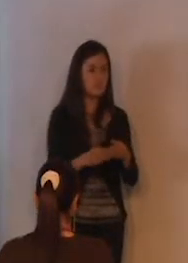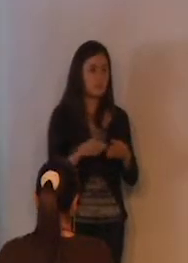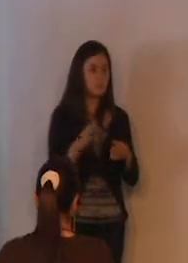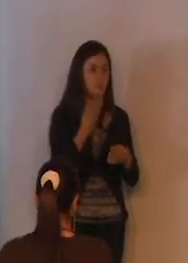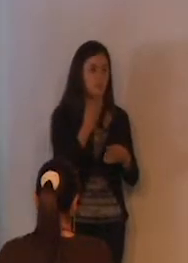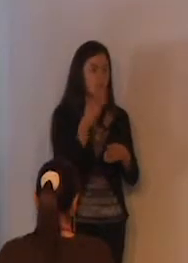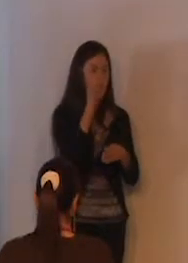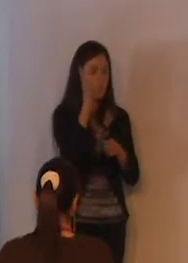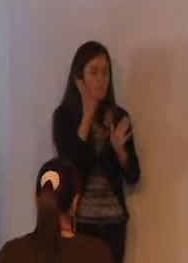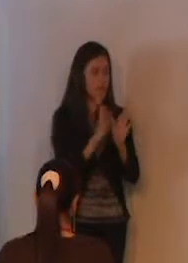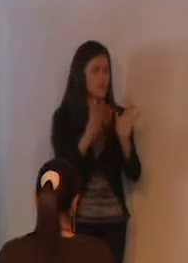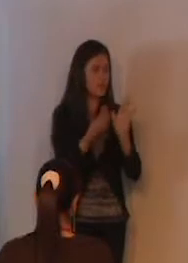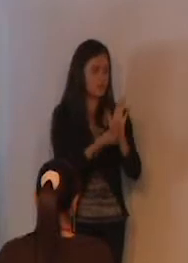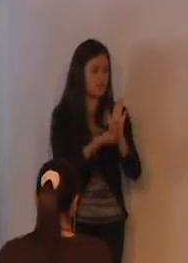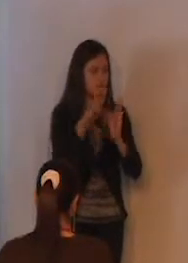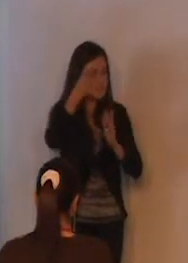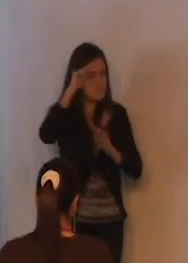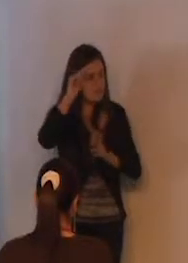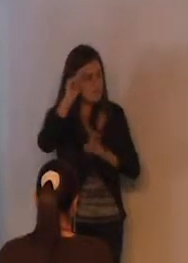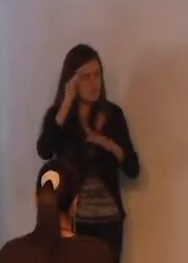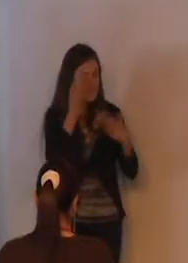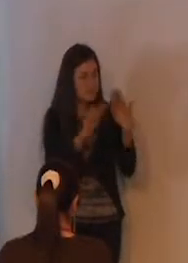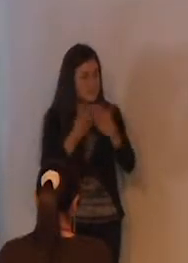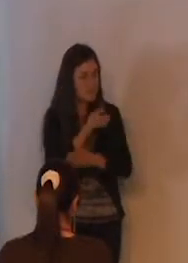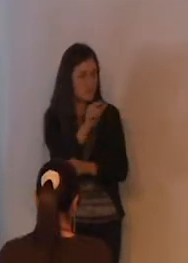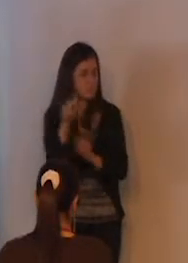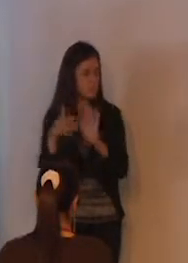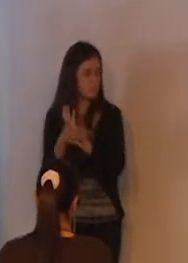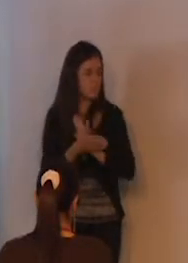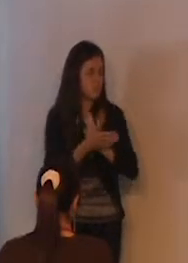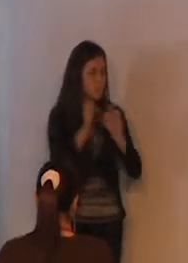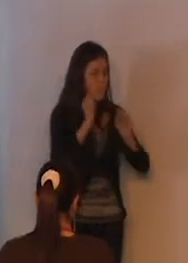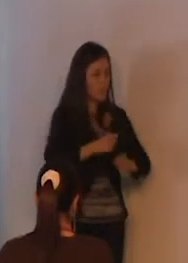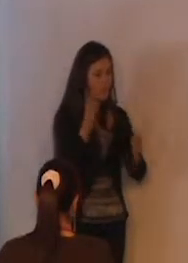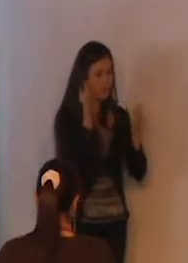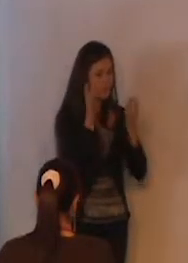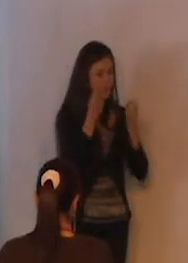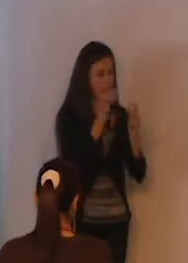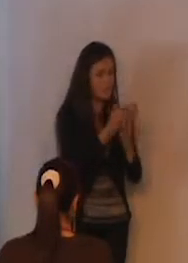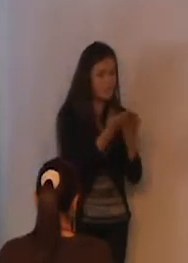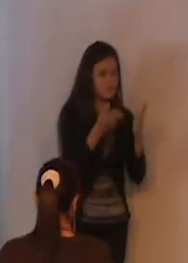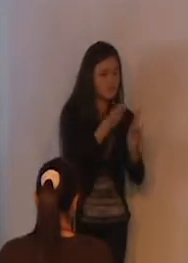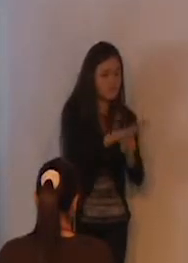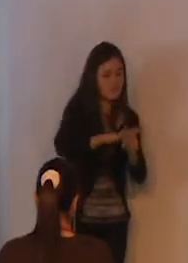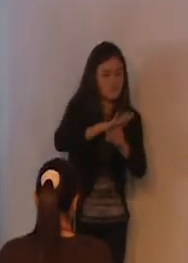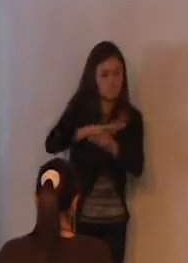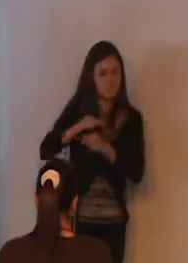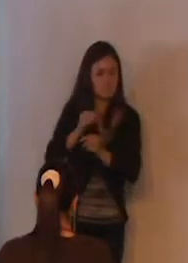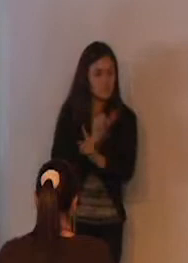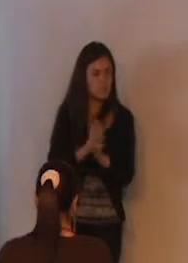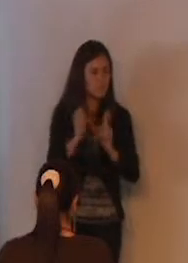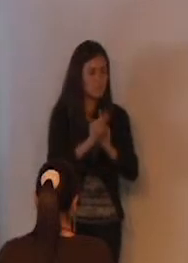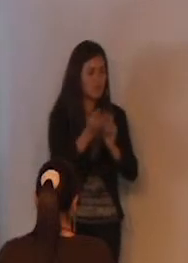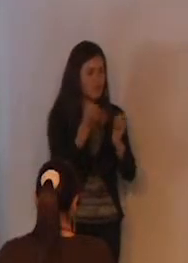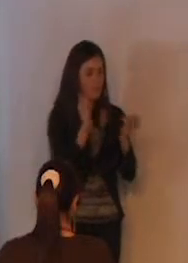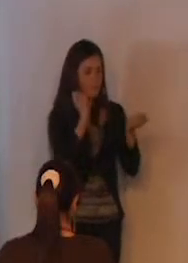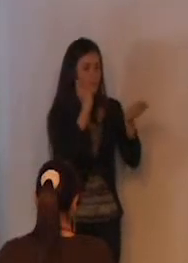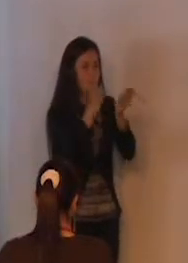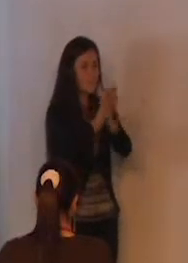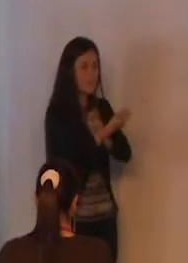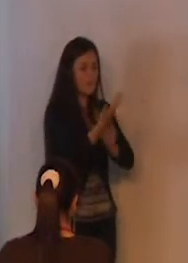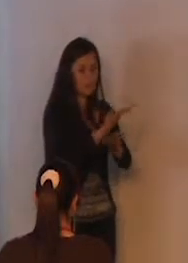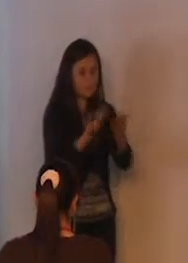desarrolla desde los paradigmas interpretativos que pretenden hacer una comprensión de los fenómenos sociales para generar procesos